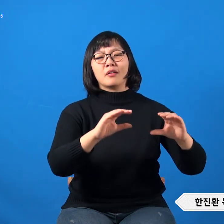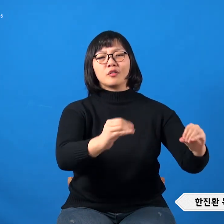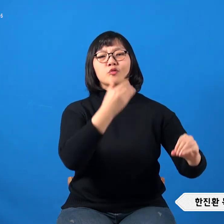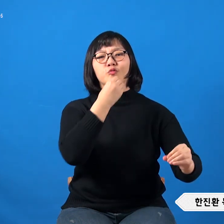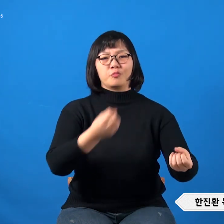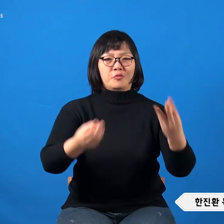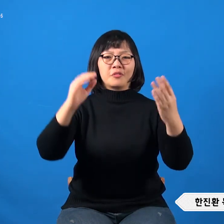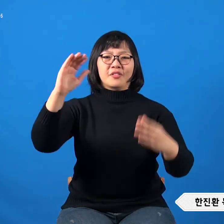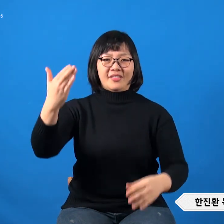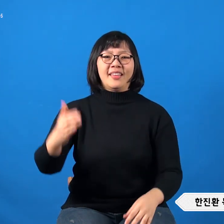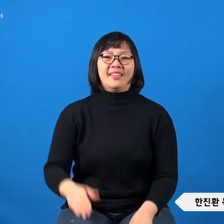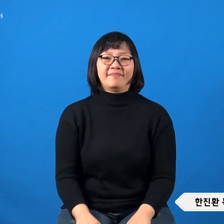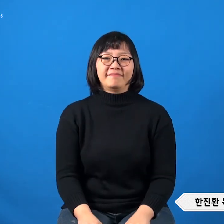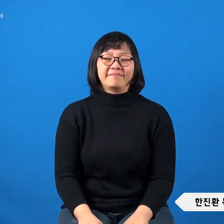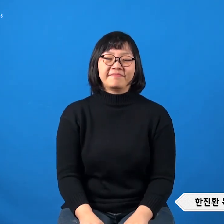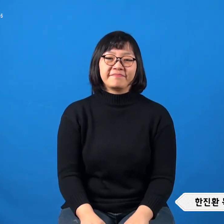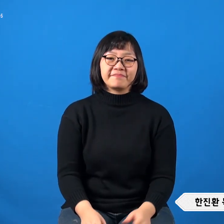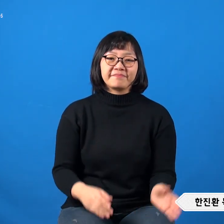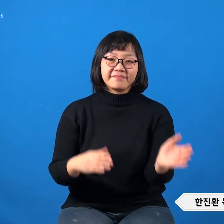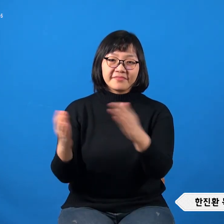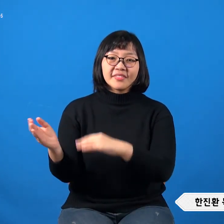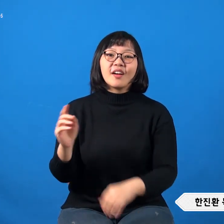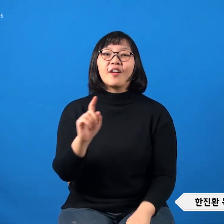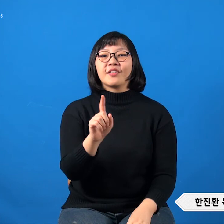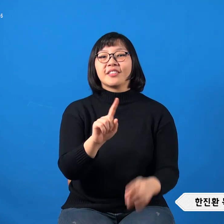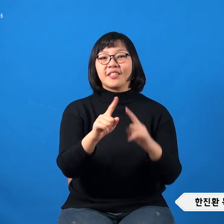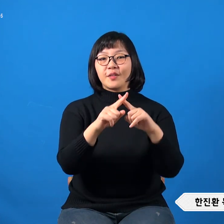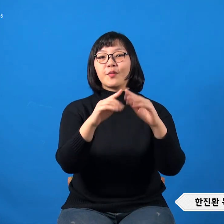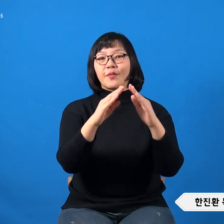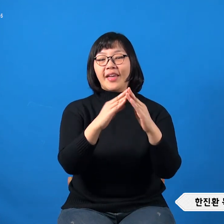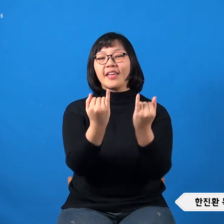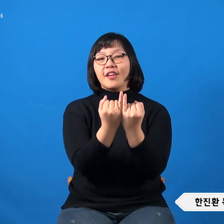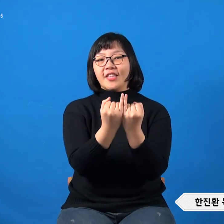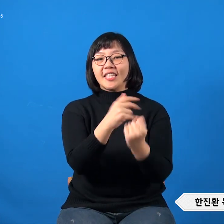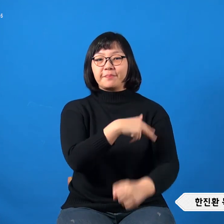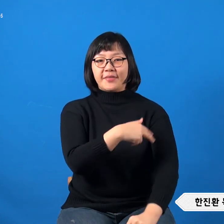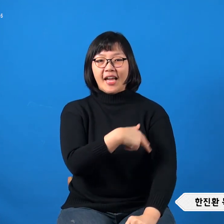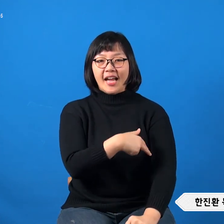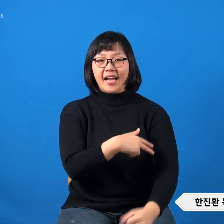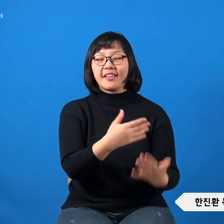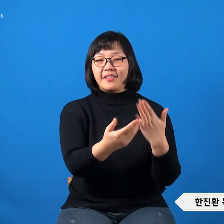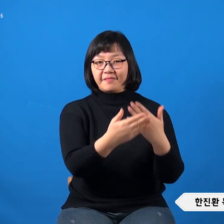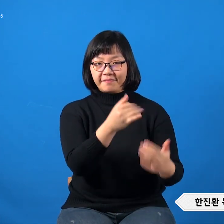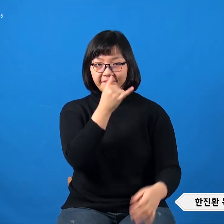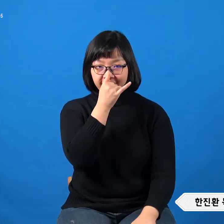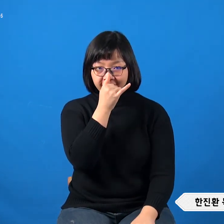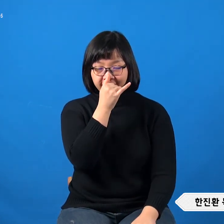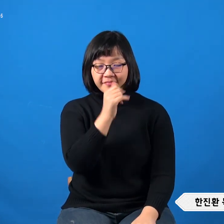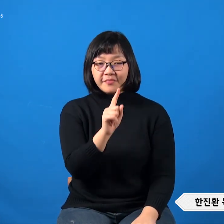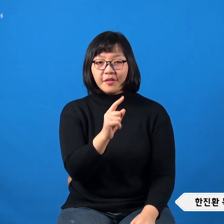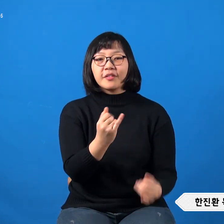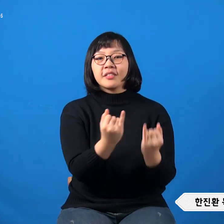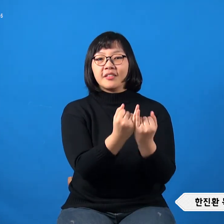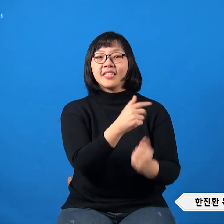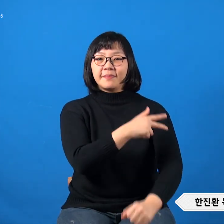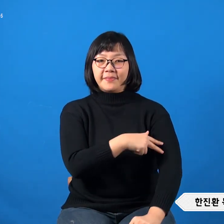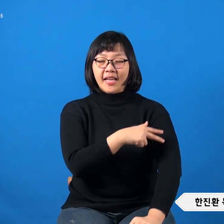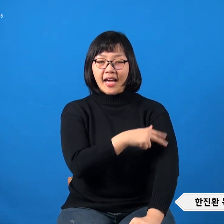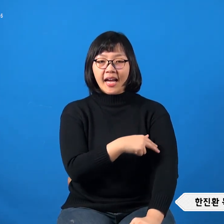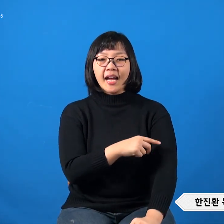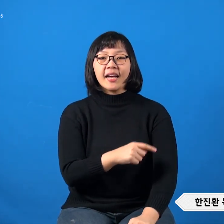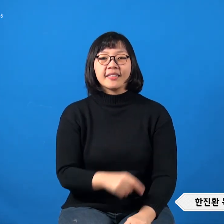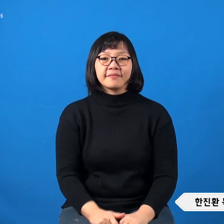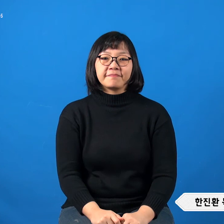것입니다. 어떤 교회 그 여자 집사님이 그랬는데, 그 집사님은